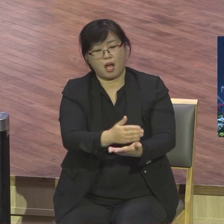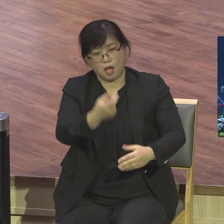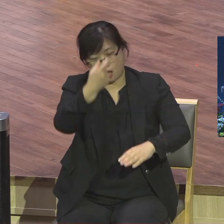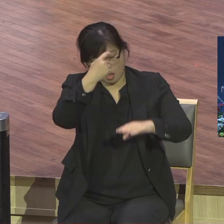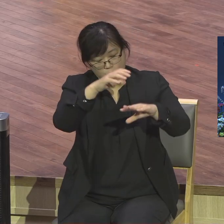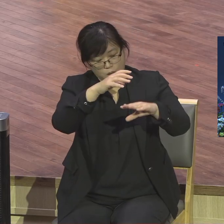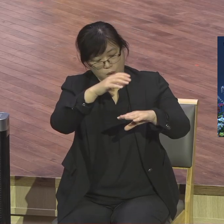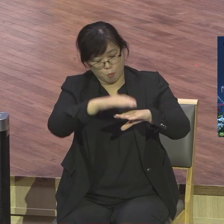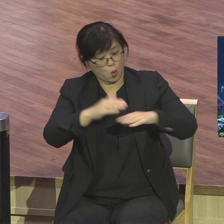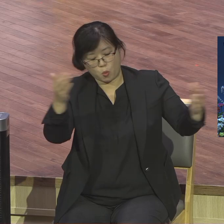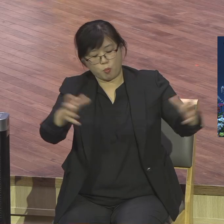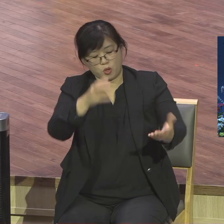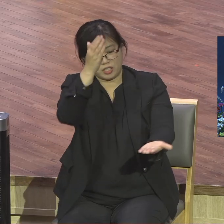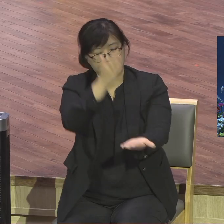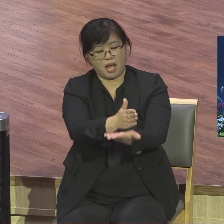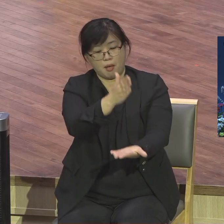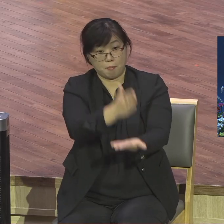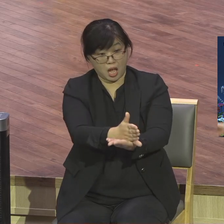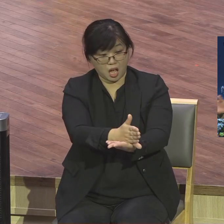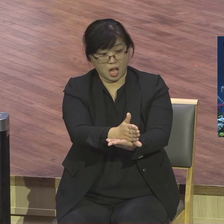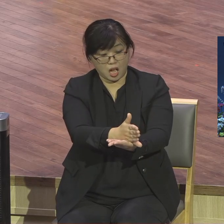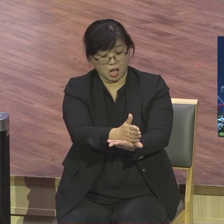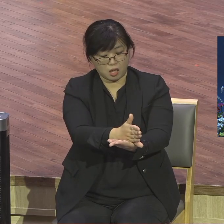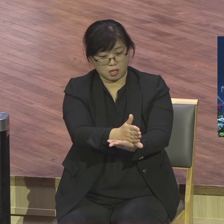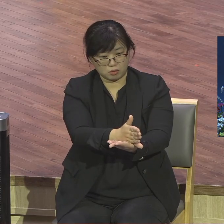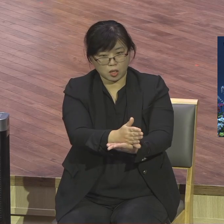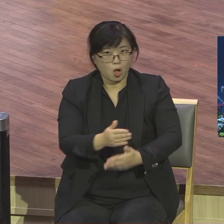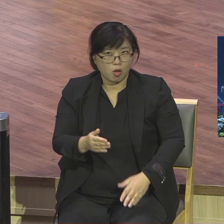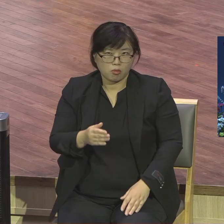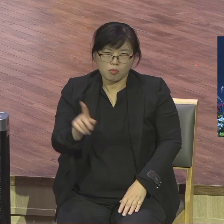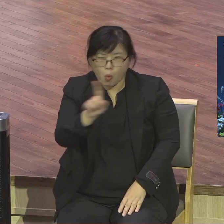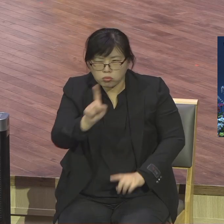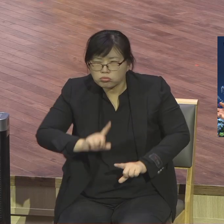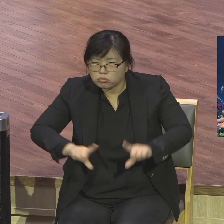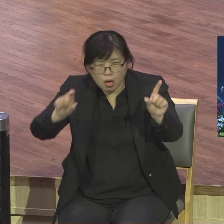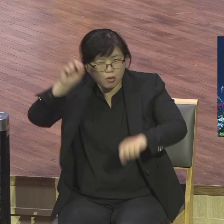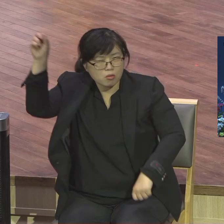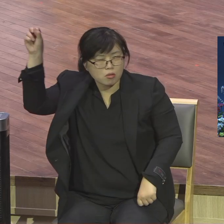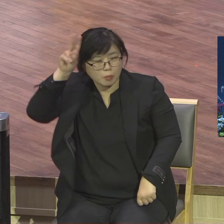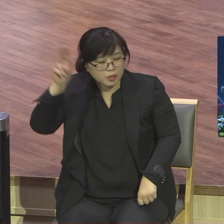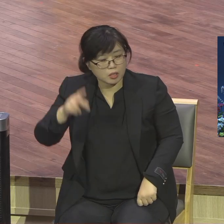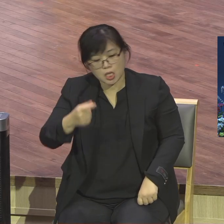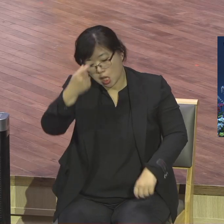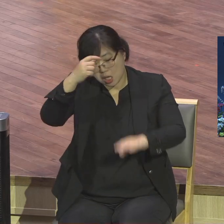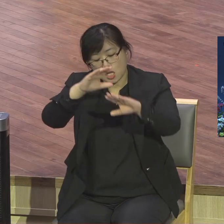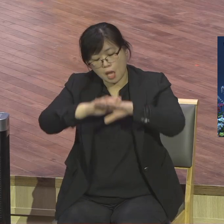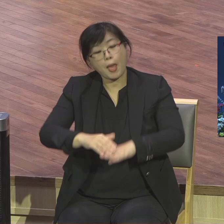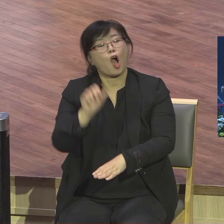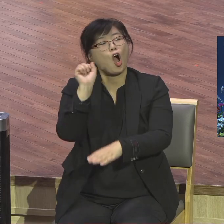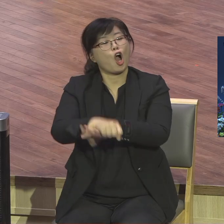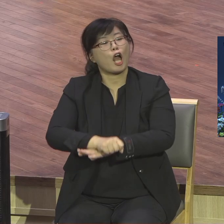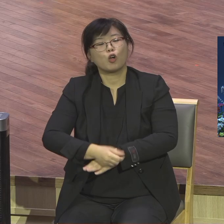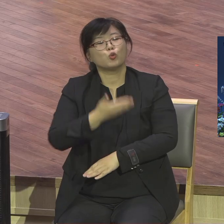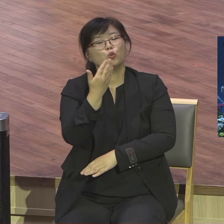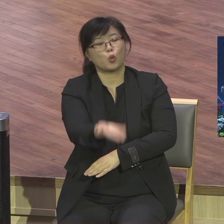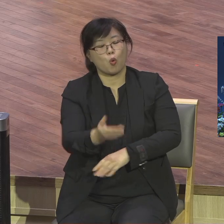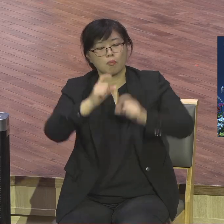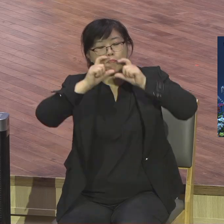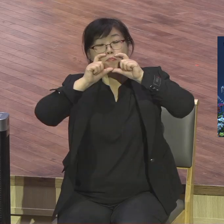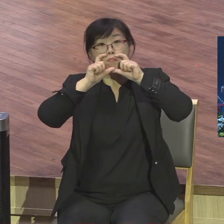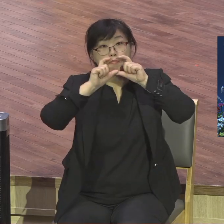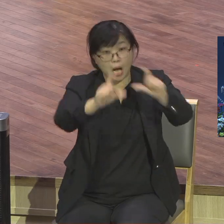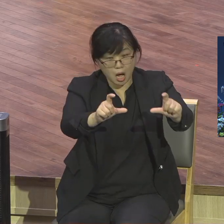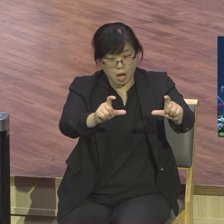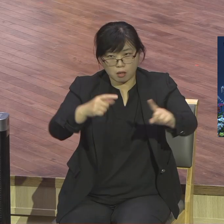예배 다 들어 해놓고 밖에다 집을 쫙 돌려가지고 불을 확 찔러 뿐 거예요 거기서 타 죽은 사람이